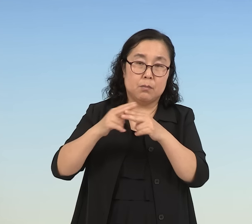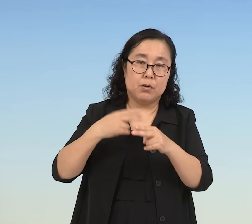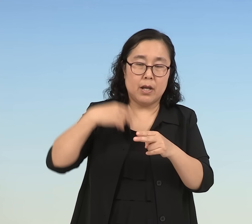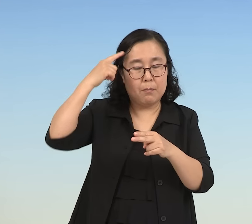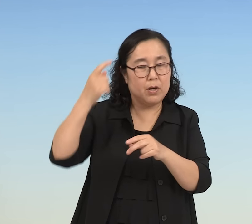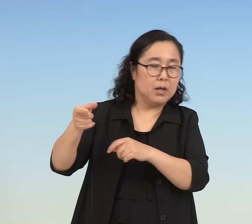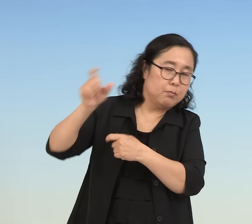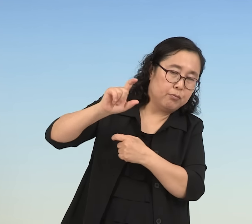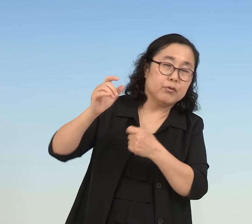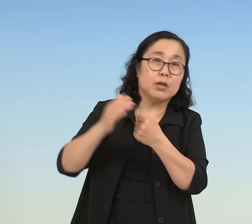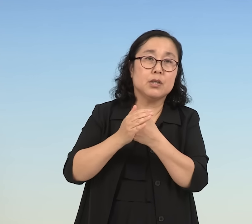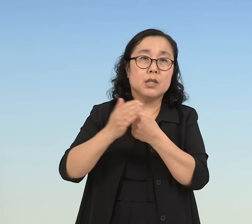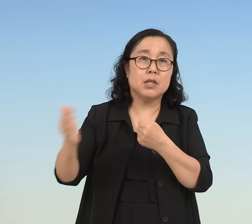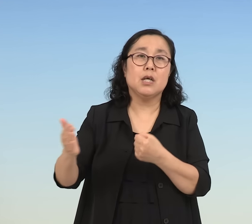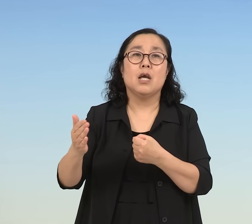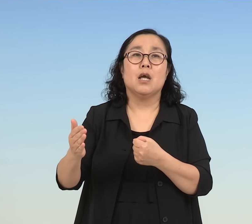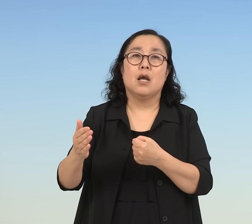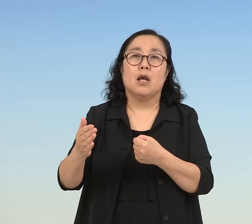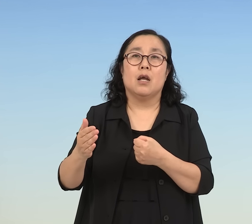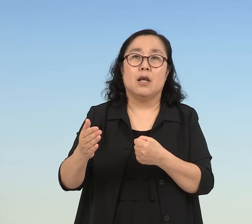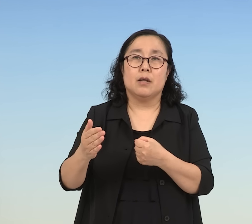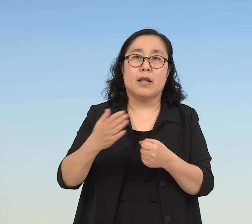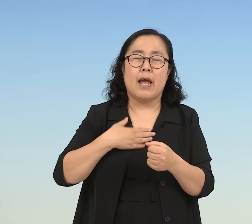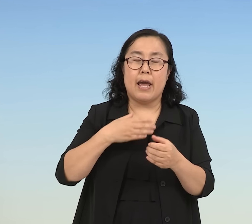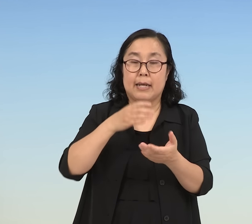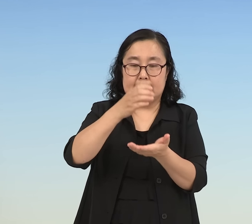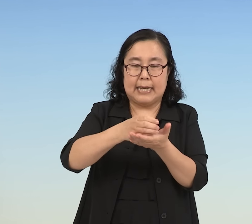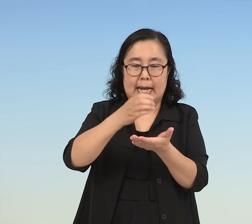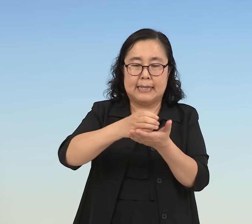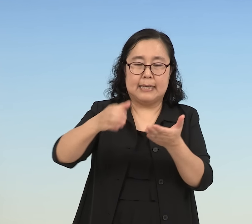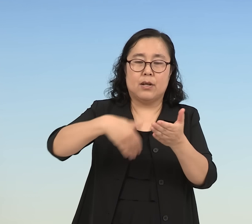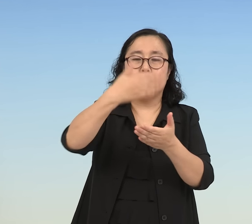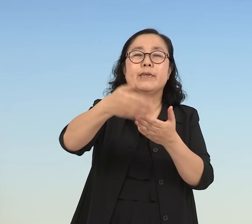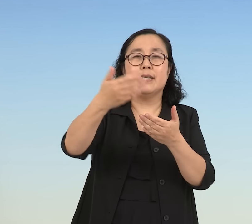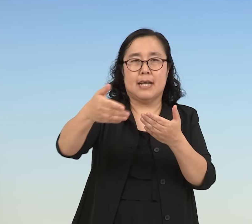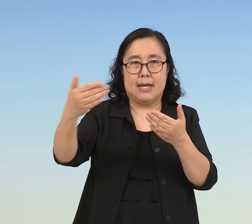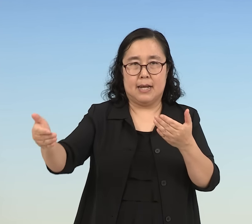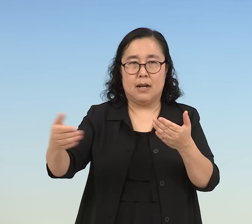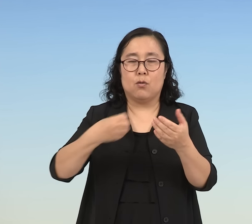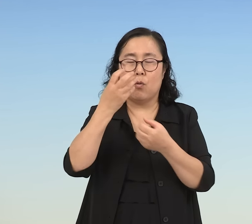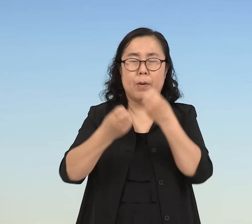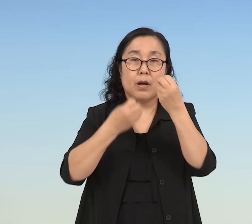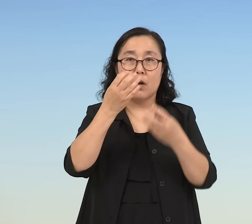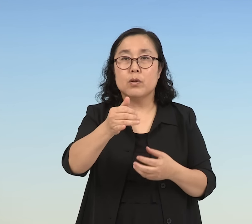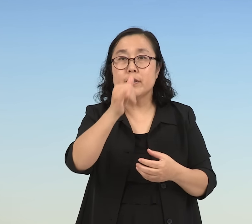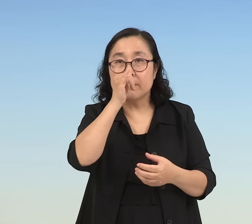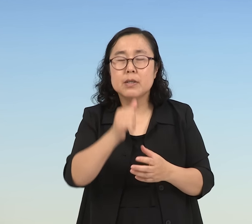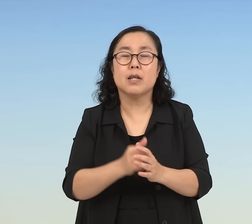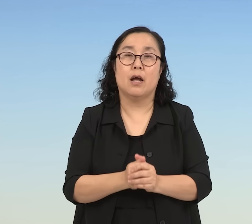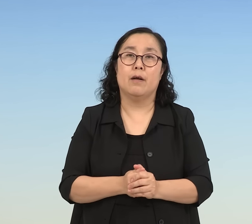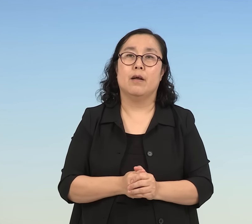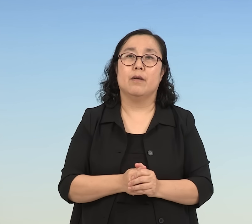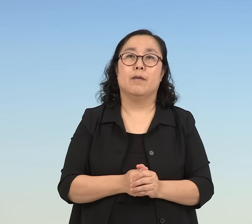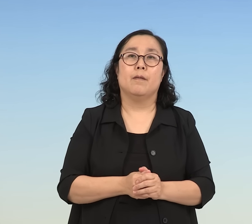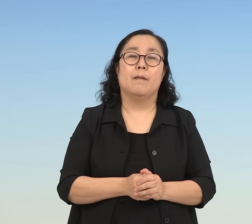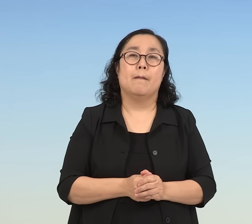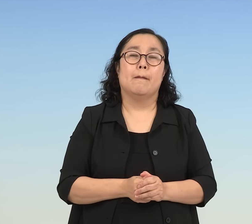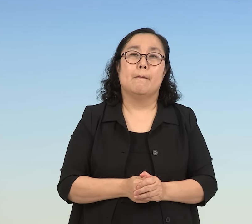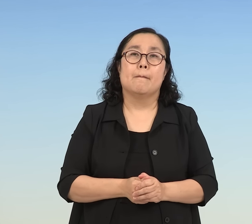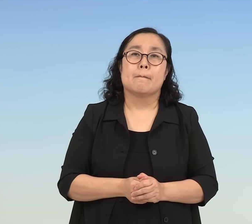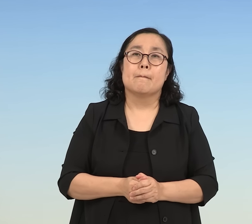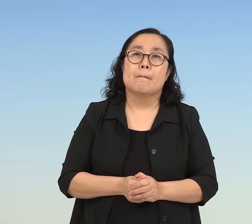머리에 부으셨으니 자기 인생의 결론이 이거예요. 내 잔이 넘치나이다. 그럼 되는 거 아닙니까?